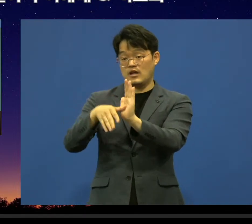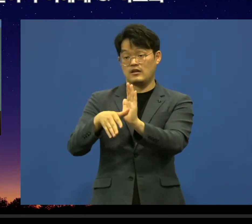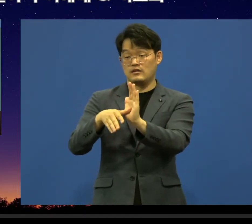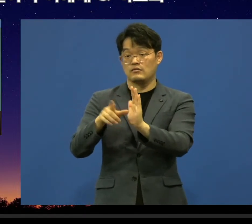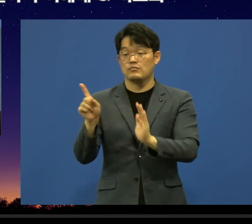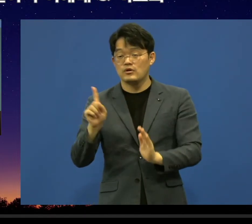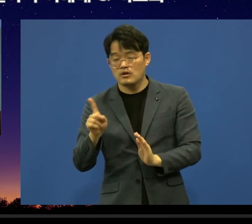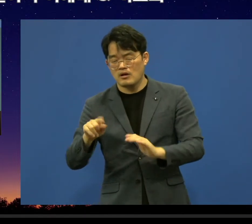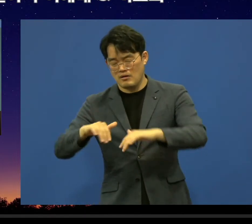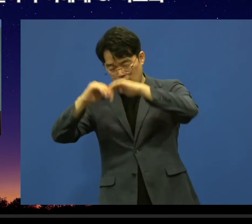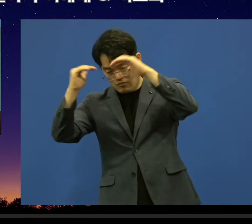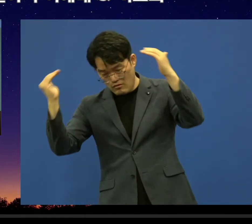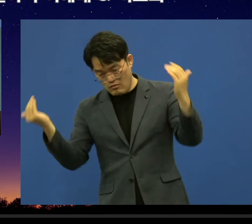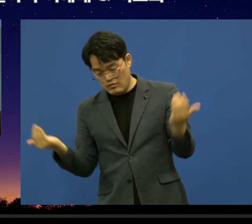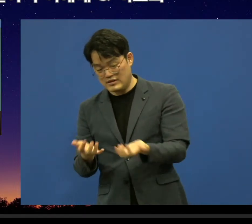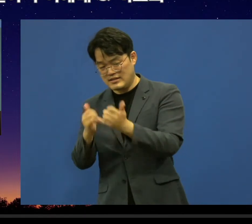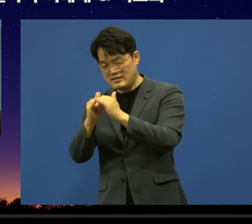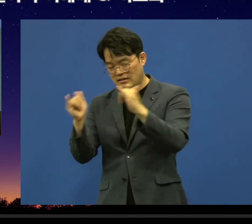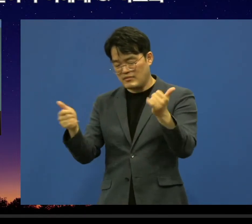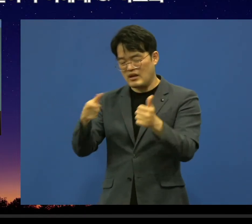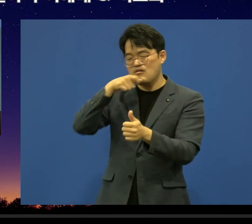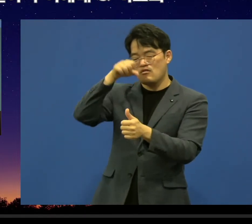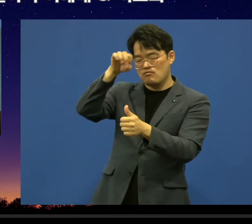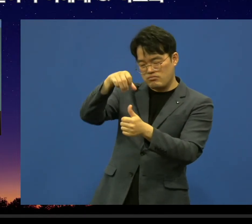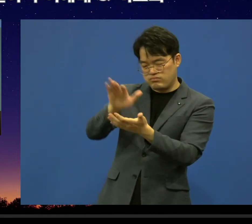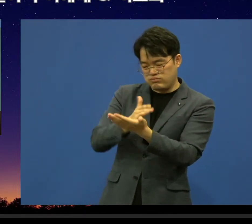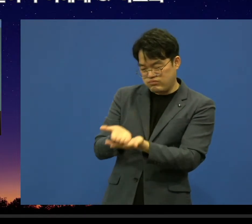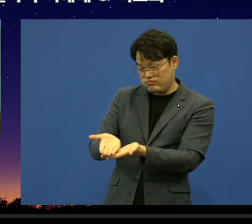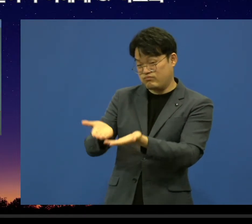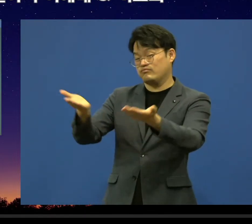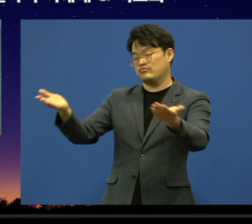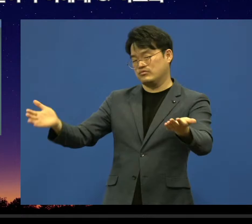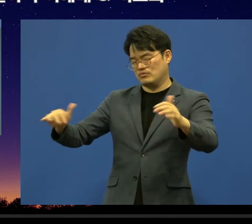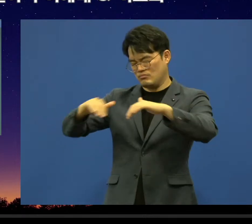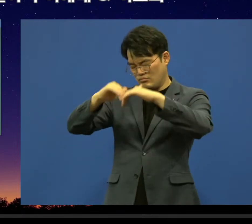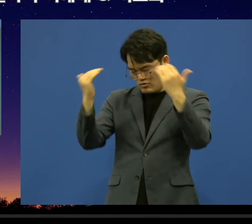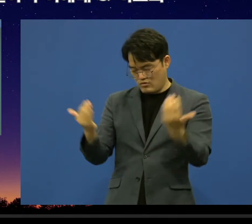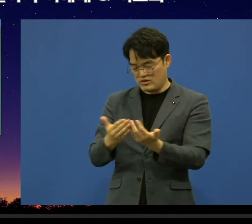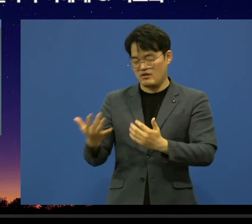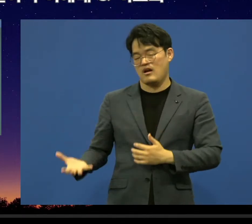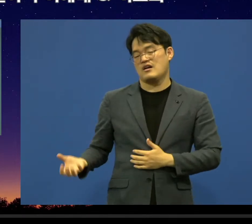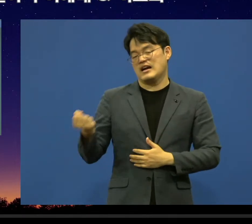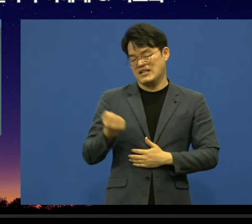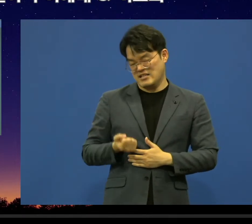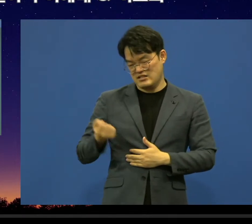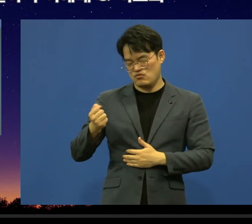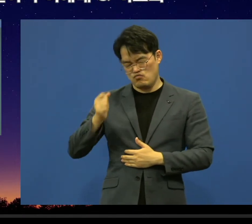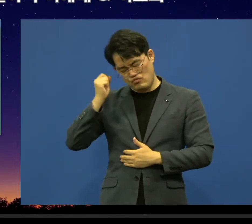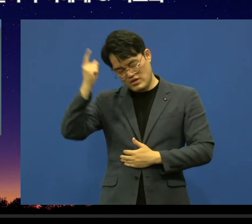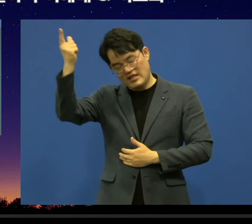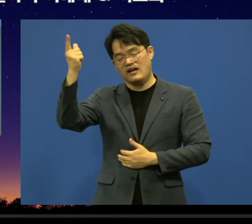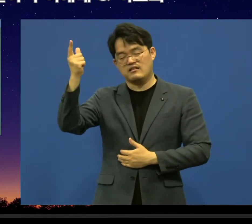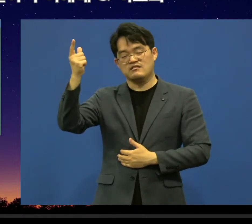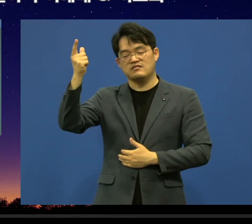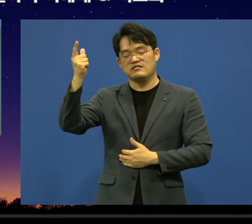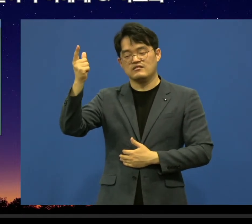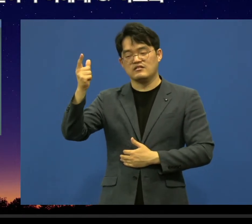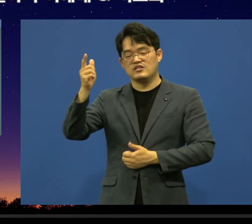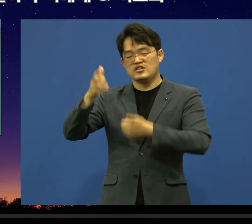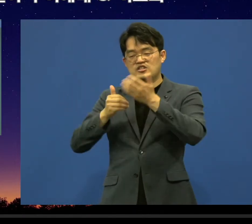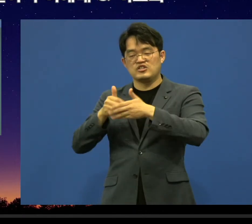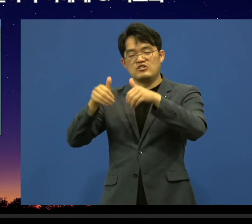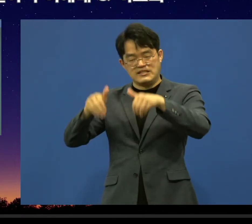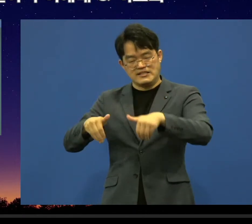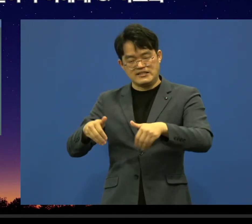하는 자로, 모든 것을 가진 자로 나타났어요. 그렇습니다. 우리 인생을 지금 현